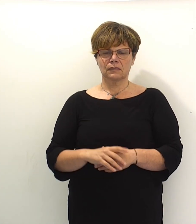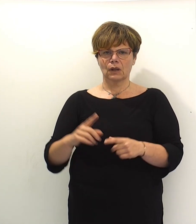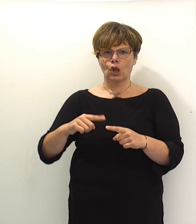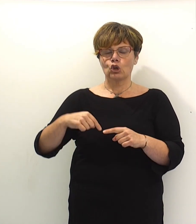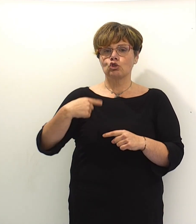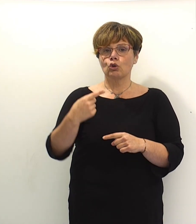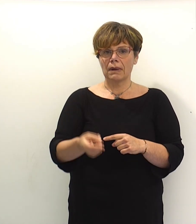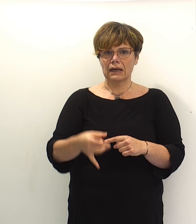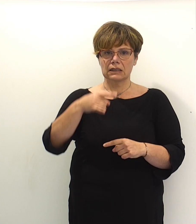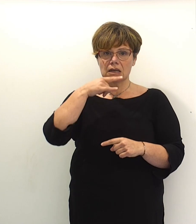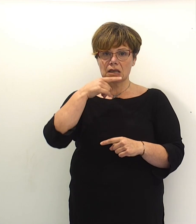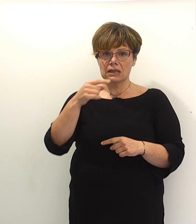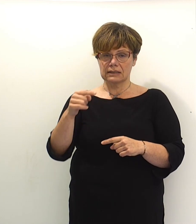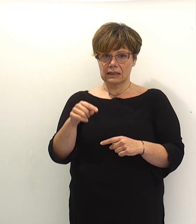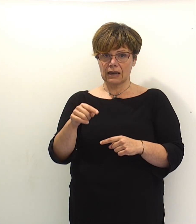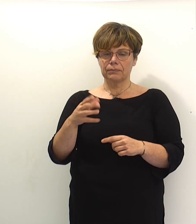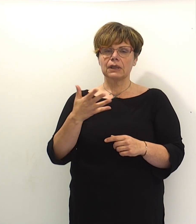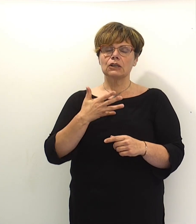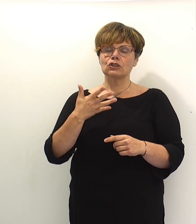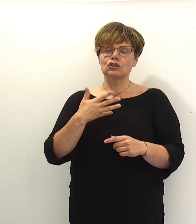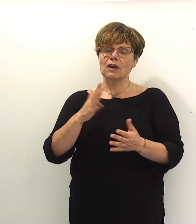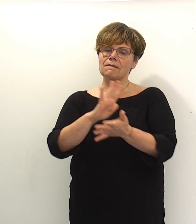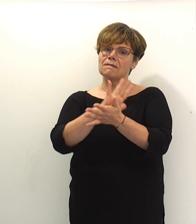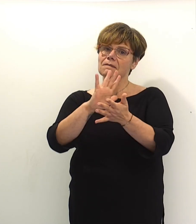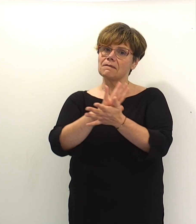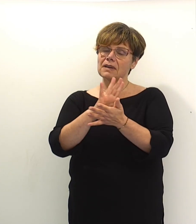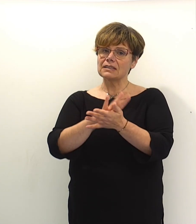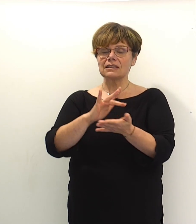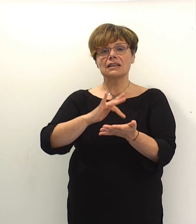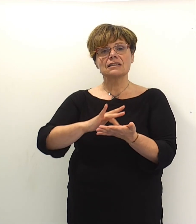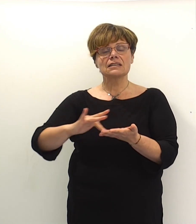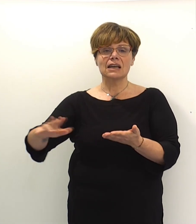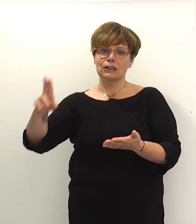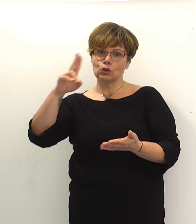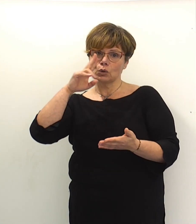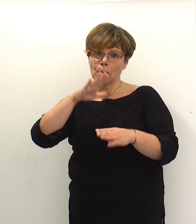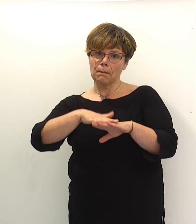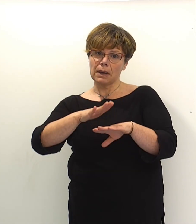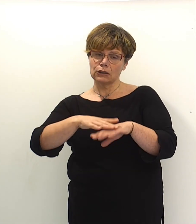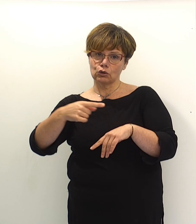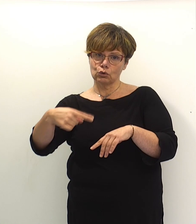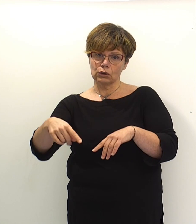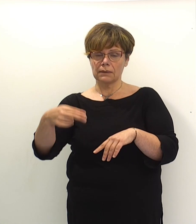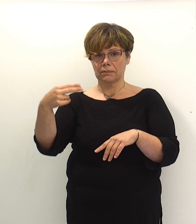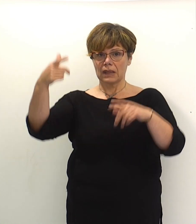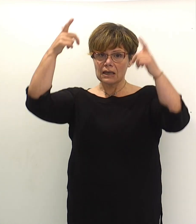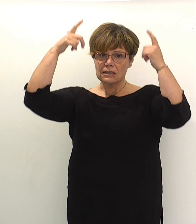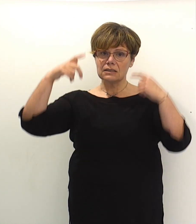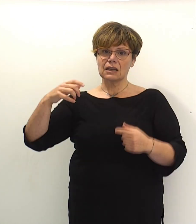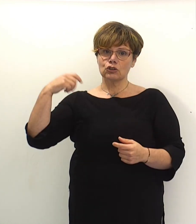Domani ad Ischia si festeggia il santo patrono, San Giovan Giuseppe della